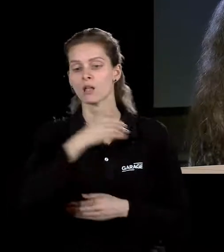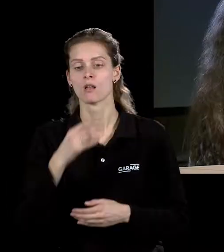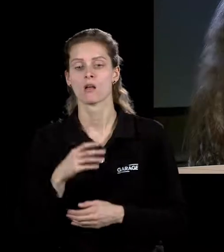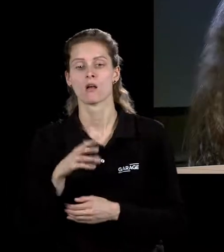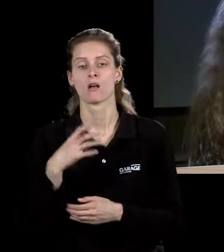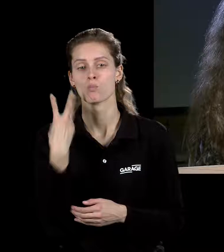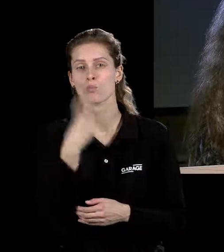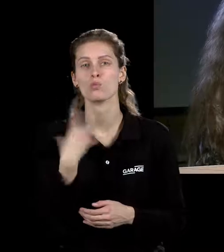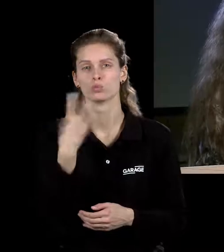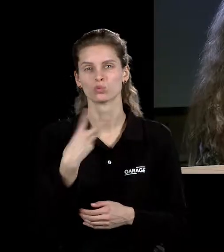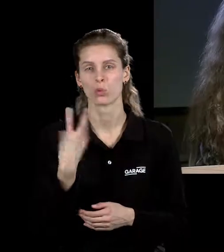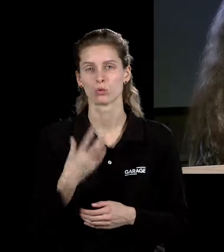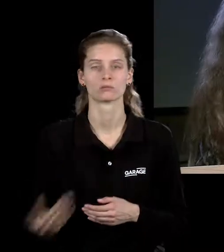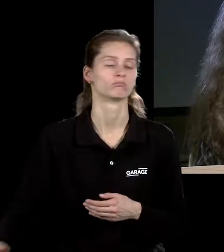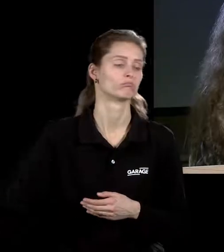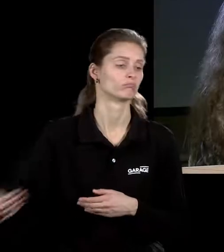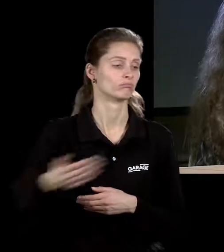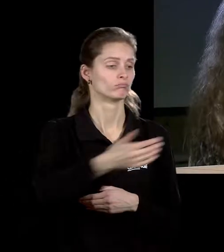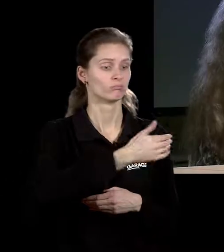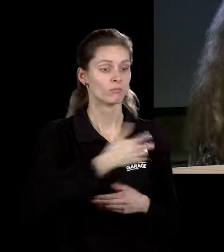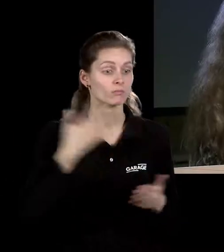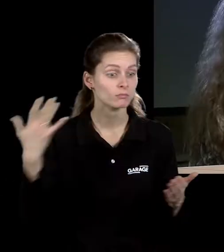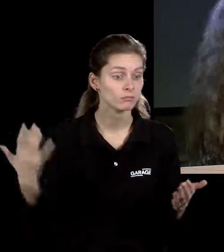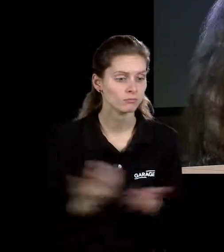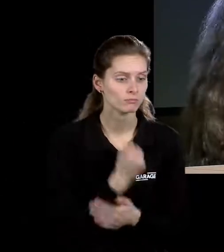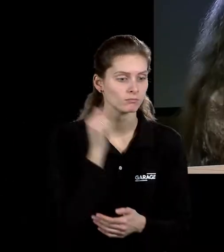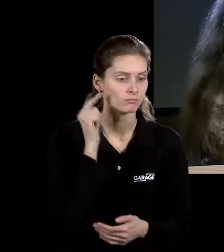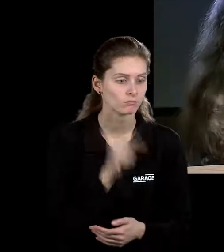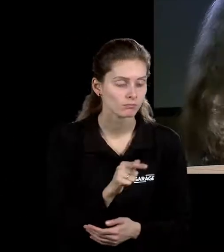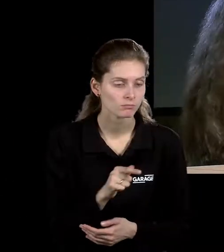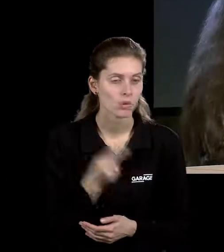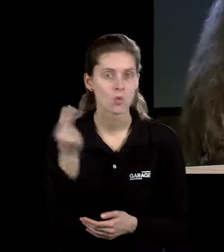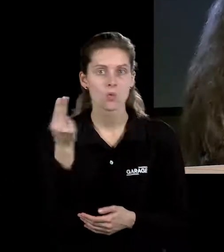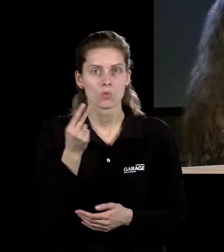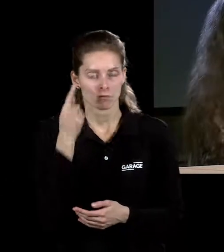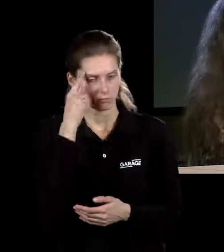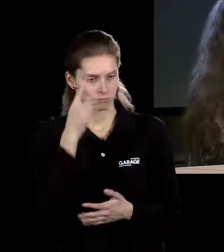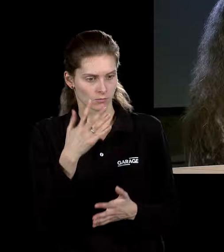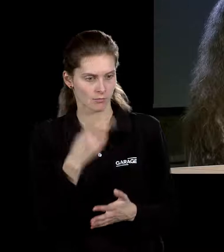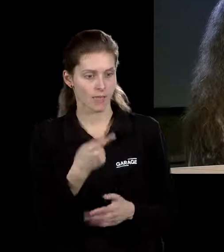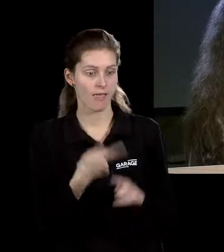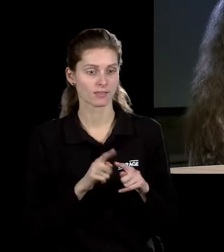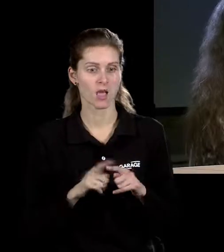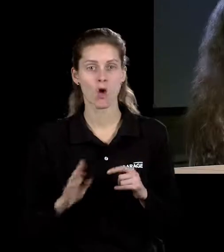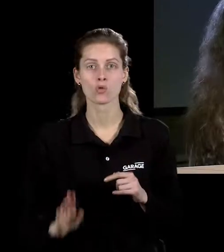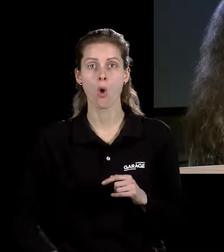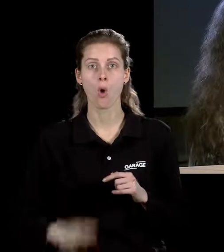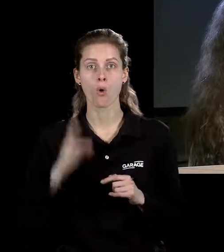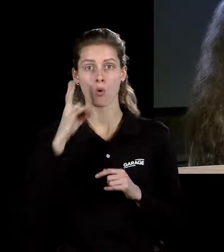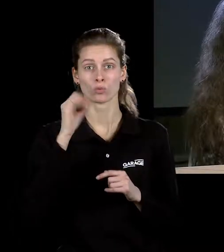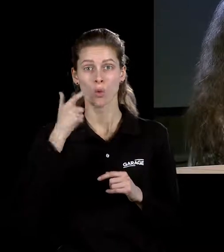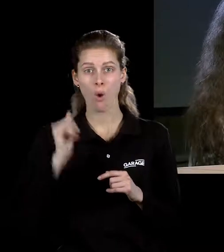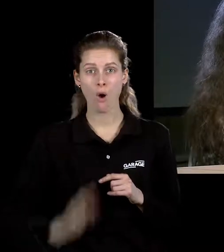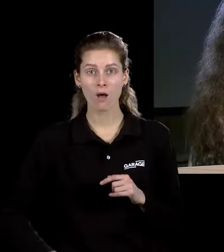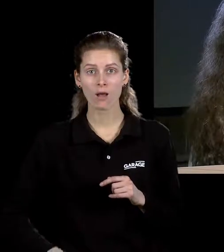И один из найденных объектов в художественном смысле, которым попадается, это нога от манекена. Причем одна